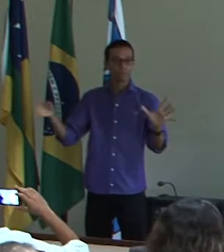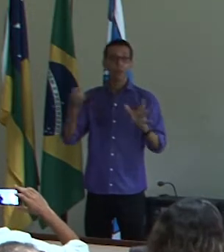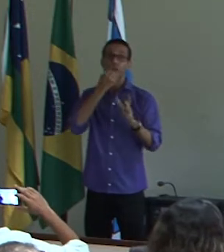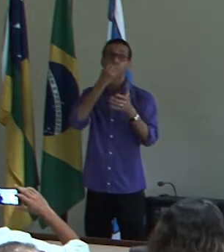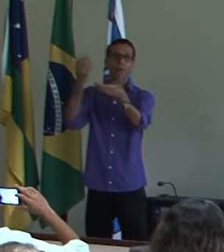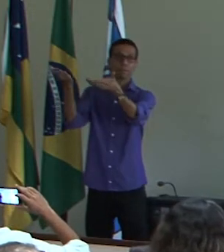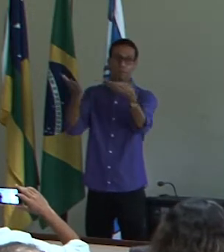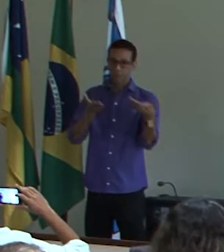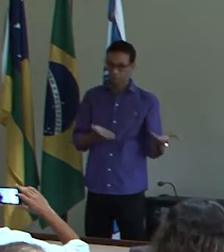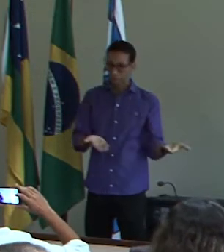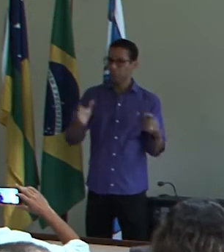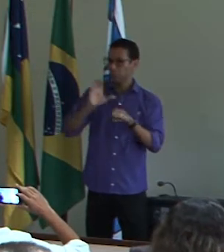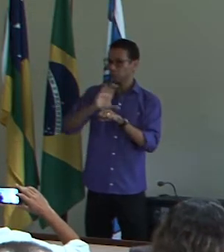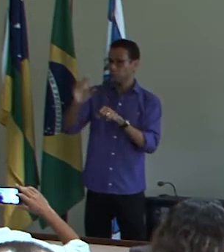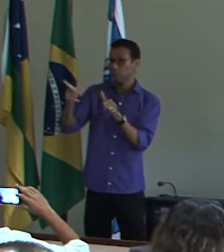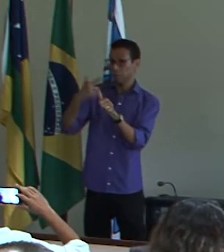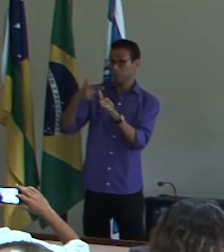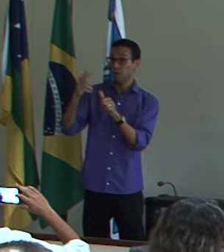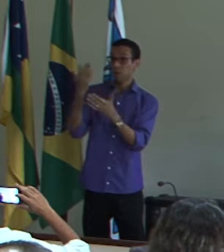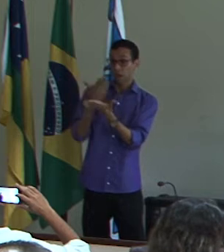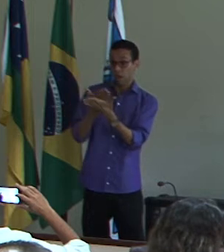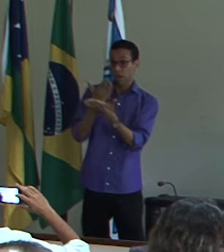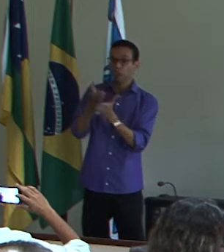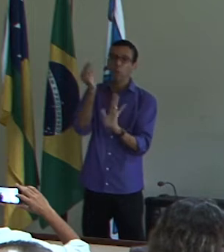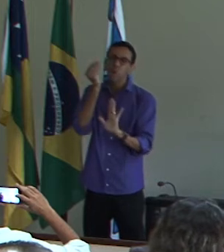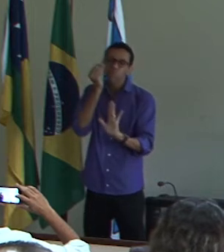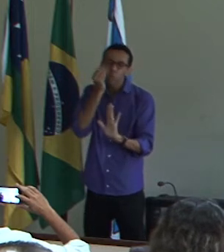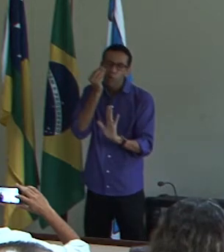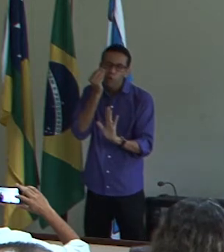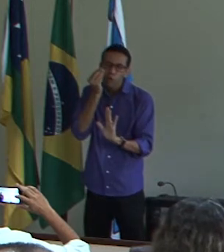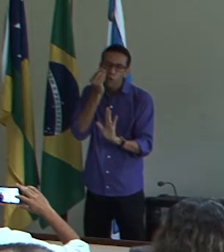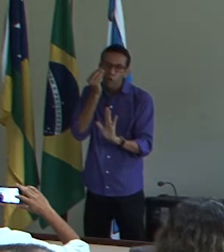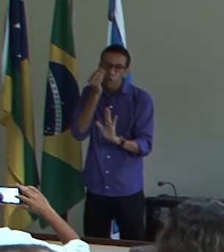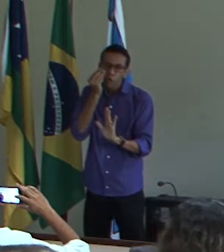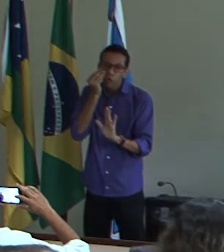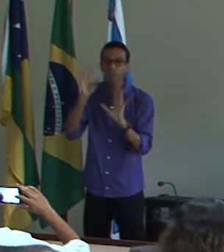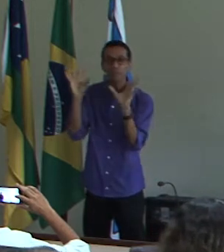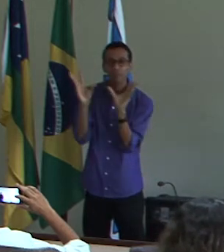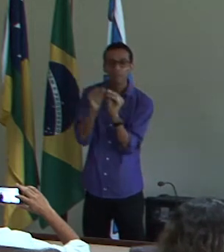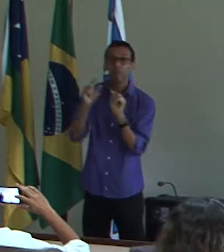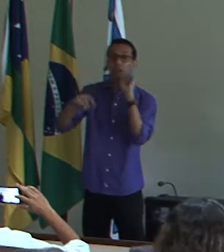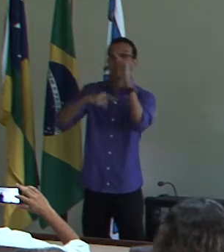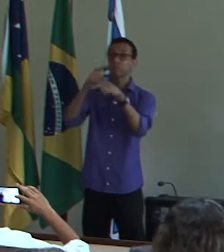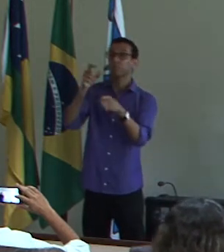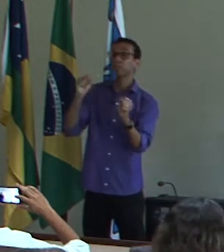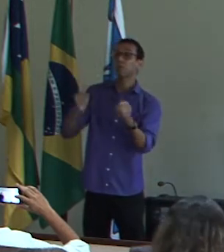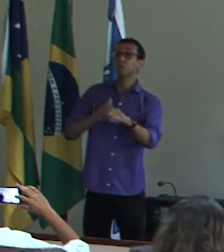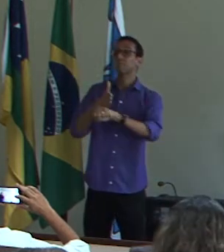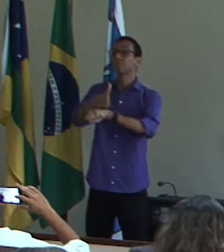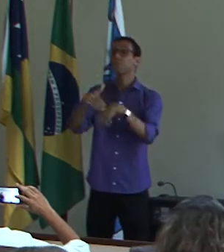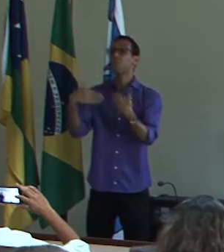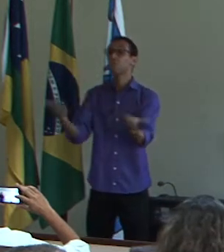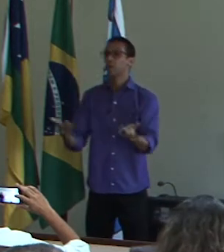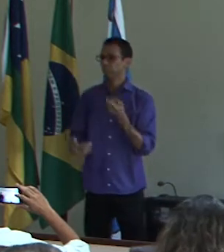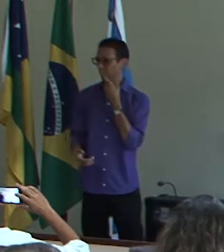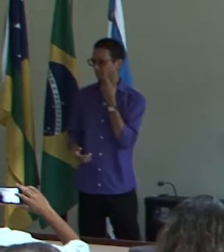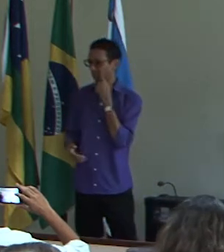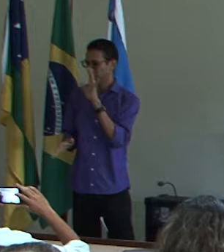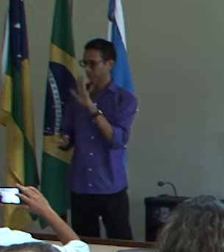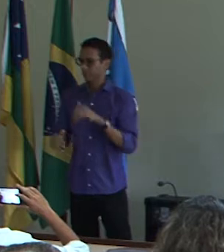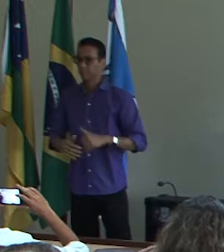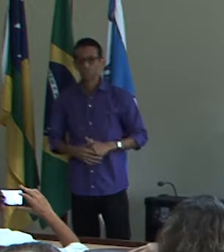todos bem-vindos e vamos ter uma amostra grátis daquilo que vocês vão ter acesso como servidores.